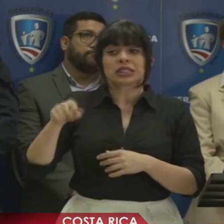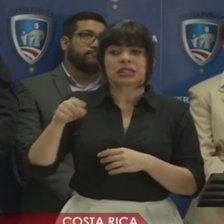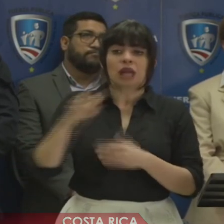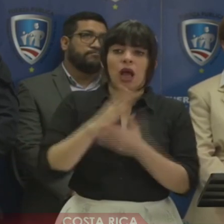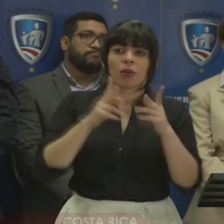provocada